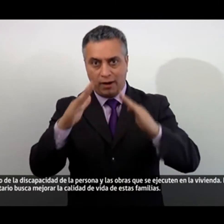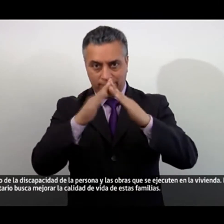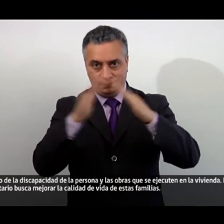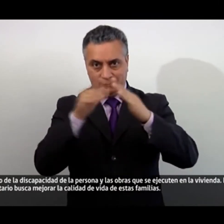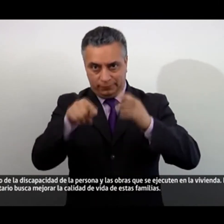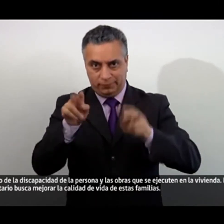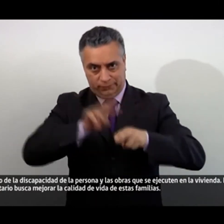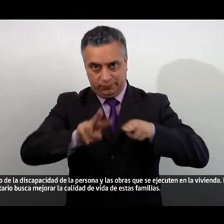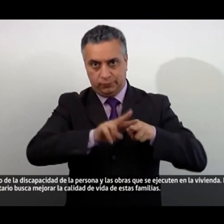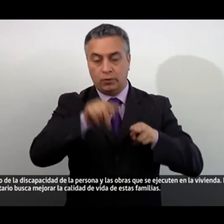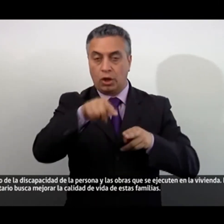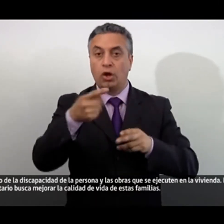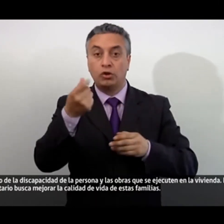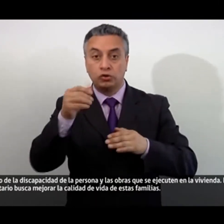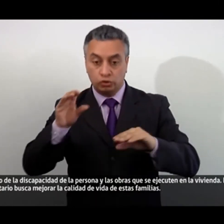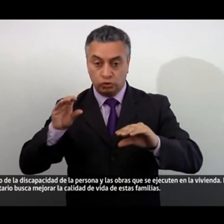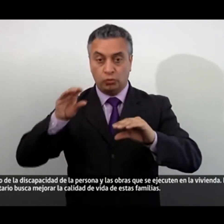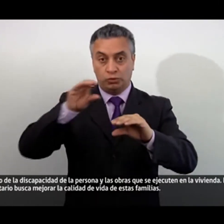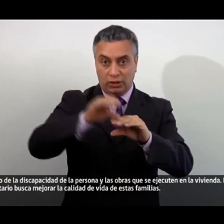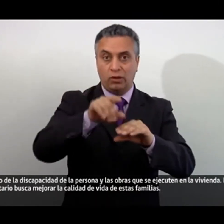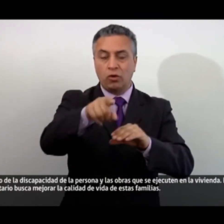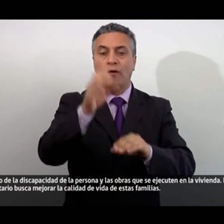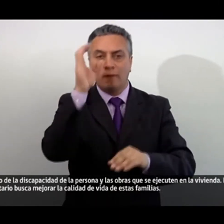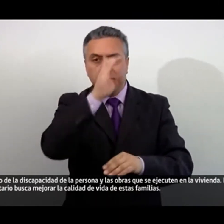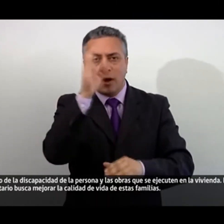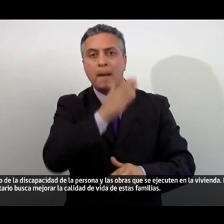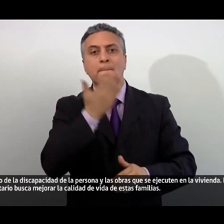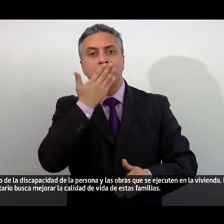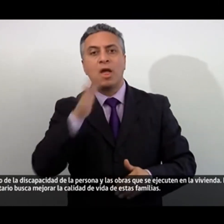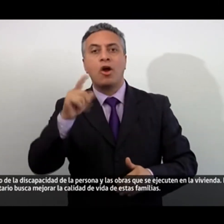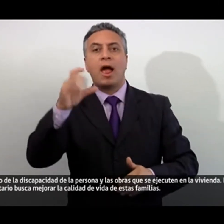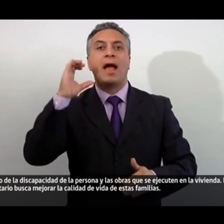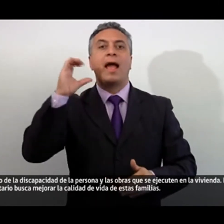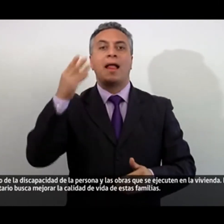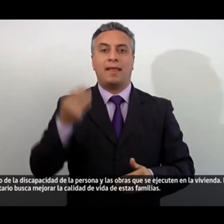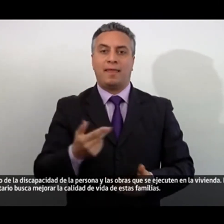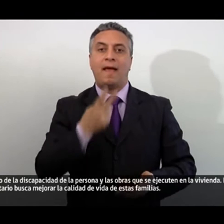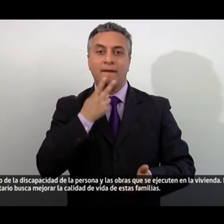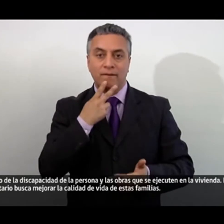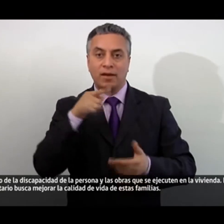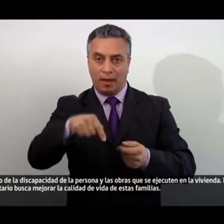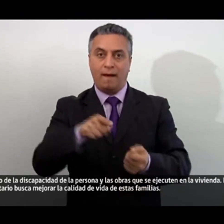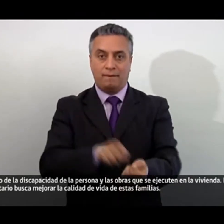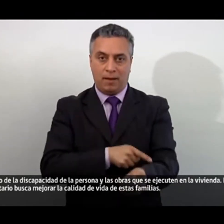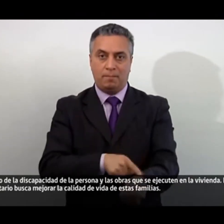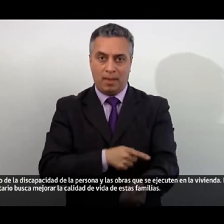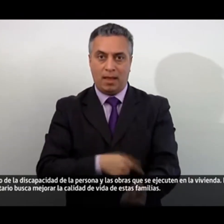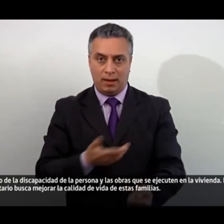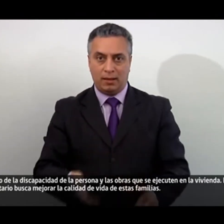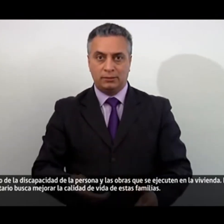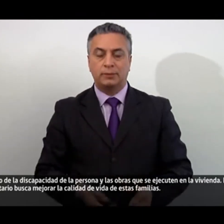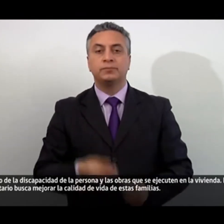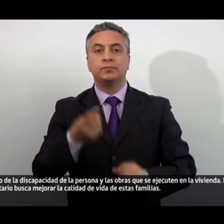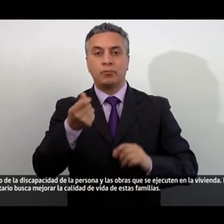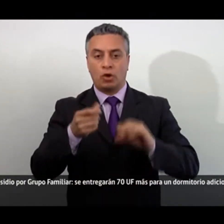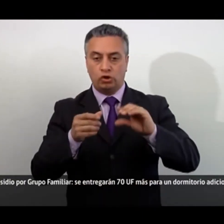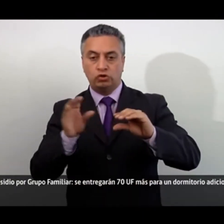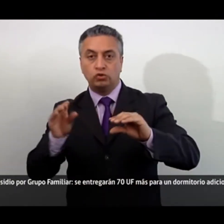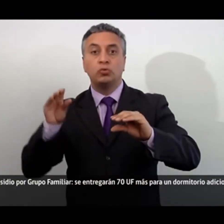se ejecuten en la vivienda. Este subsidio complementario busca mejorar la calidad de vida de estas familias. Subsidio